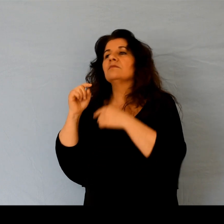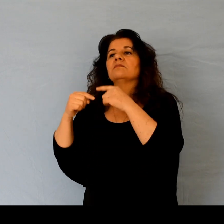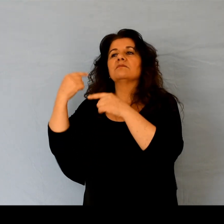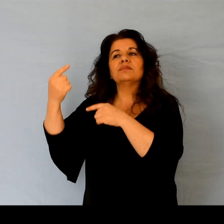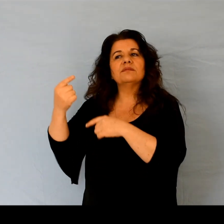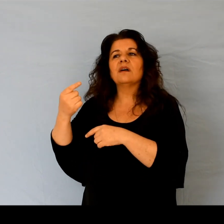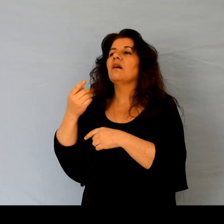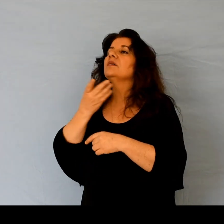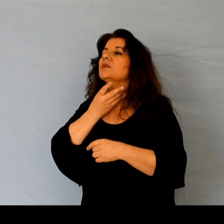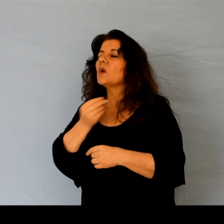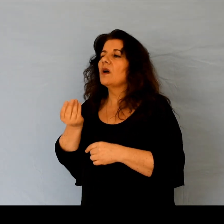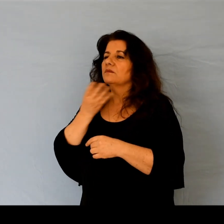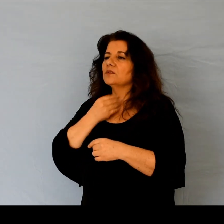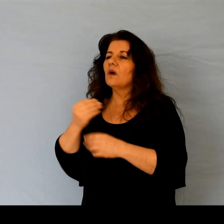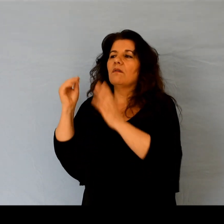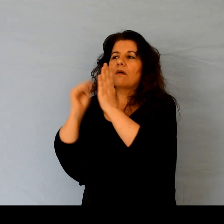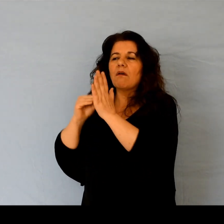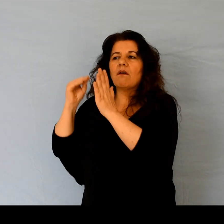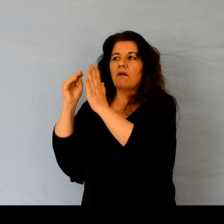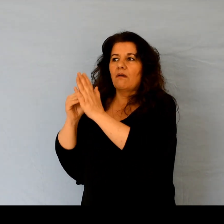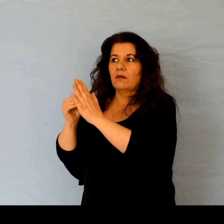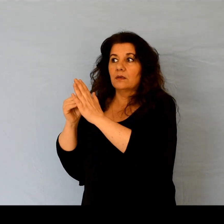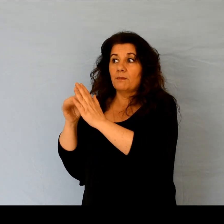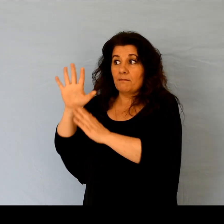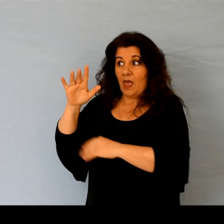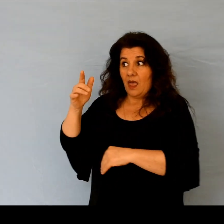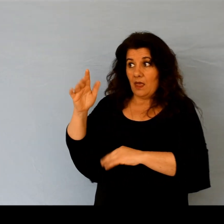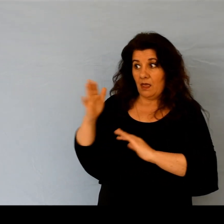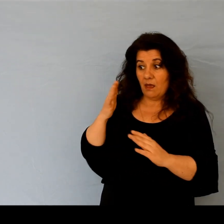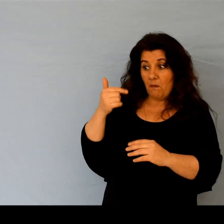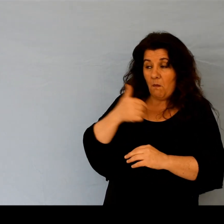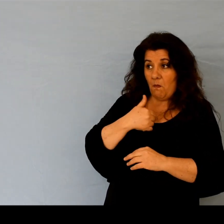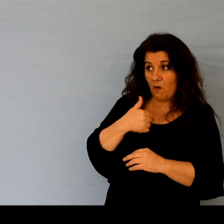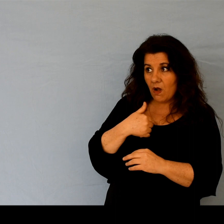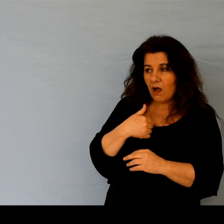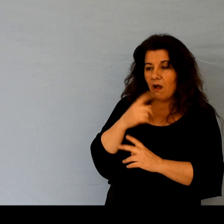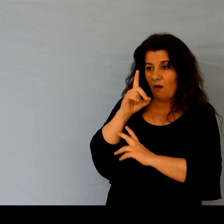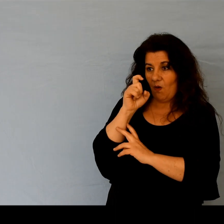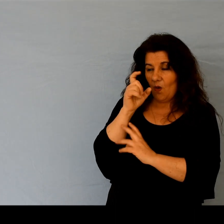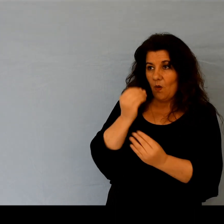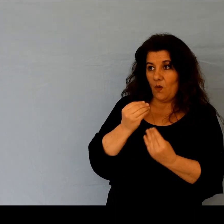qui boira de l'eau que moi je lui donnerai n'aura plus jamais soif.